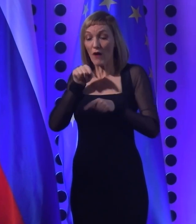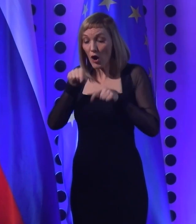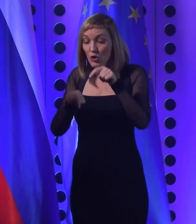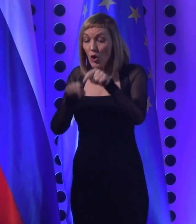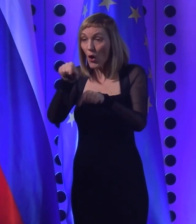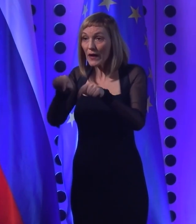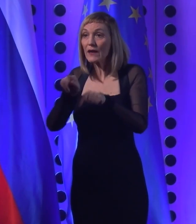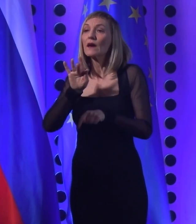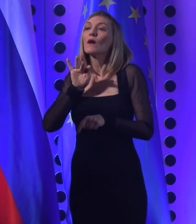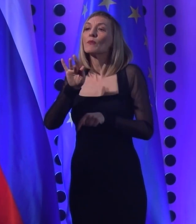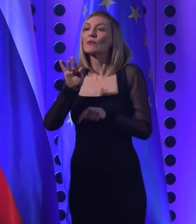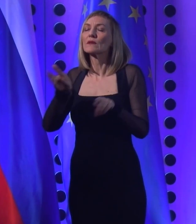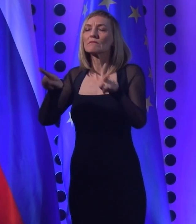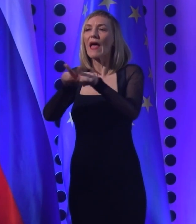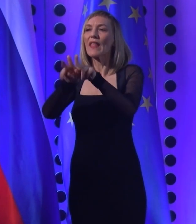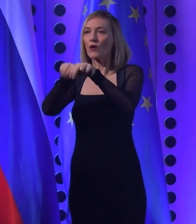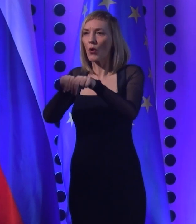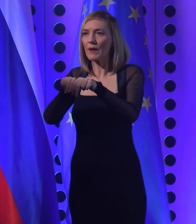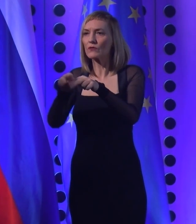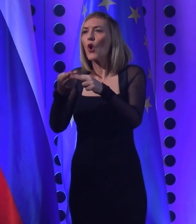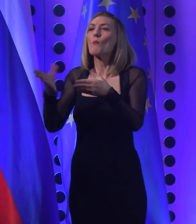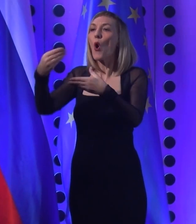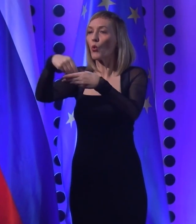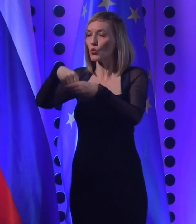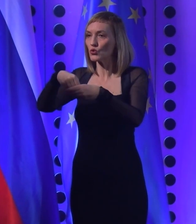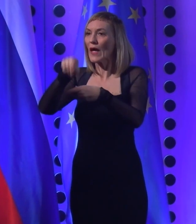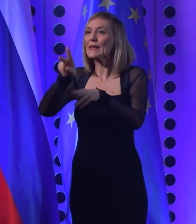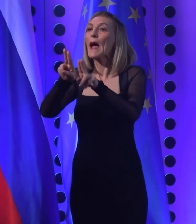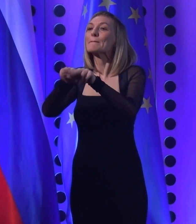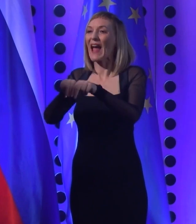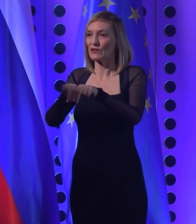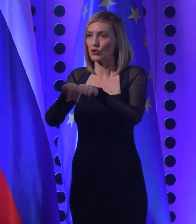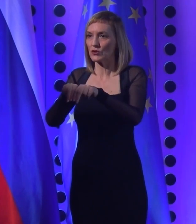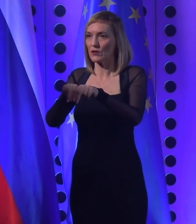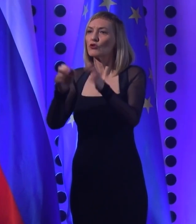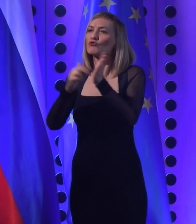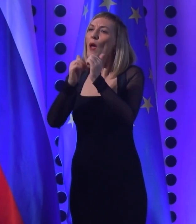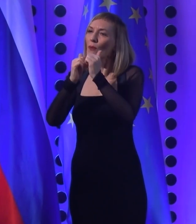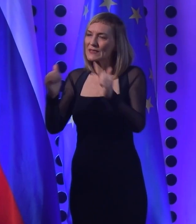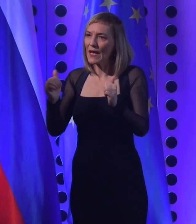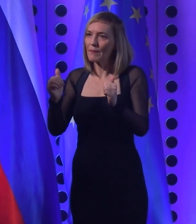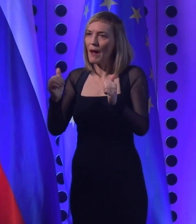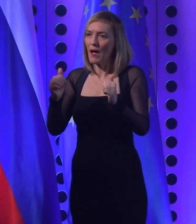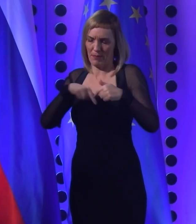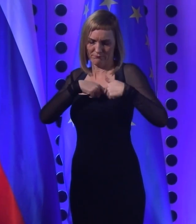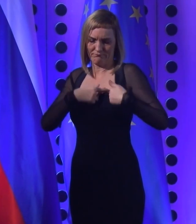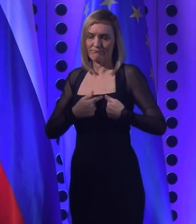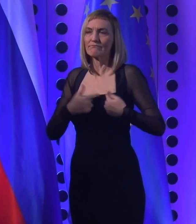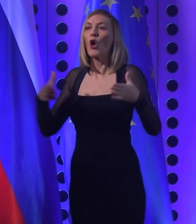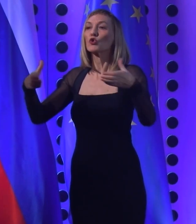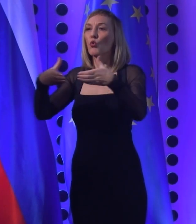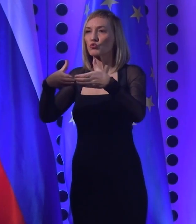korake proti enakopravni, bolj vključujoči in pravičnejši, predvsem pa solidarnejši